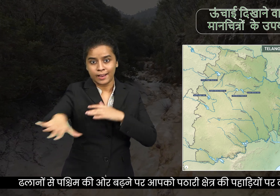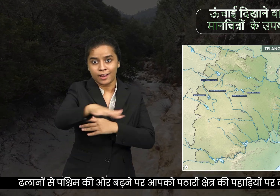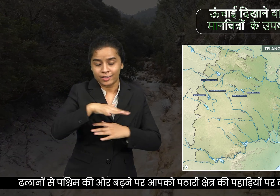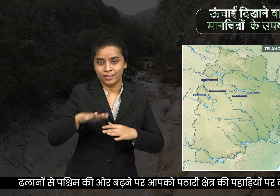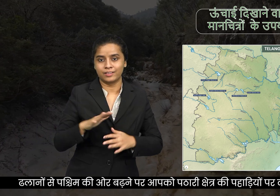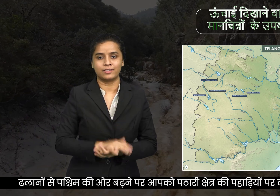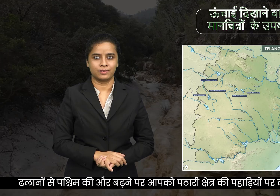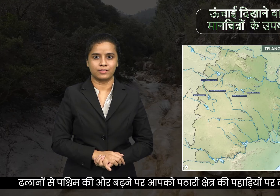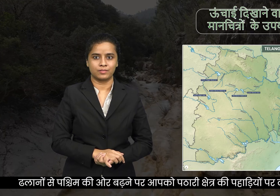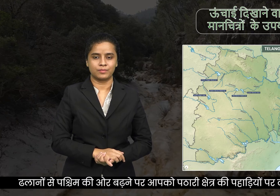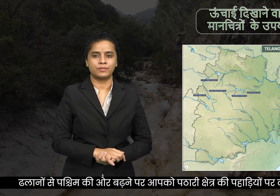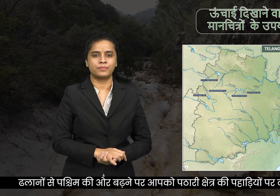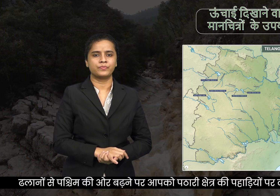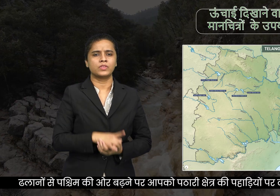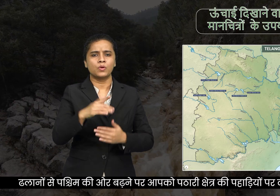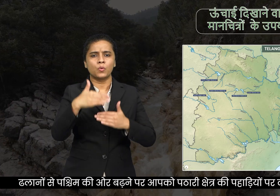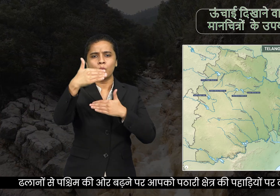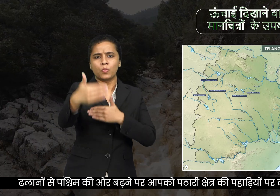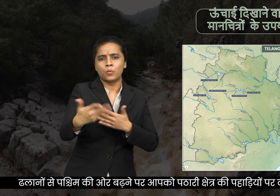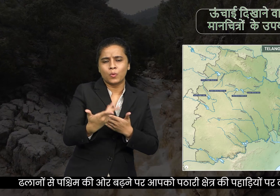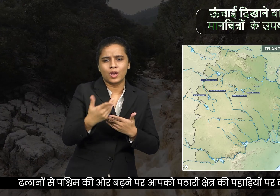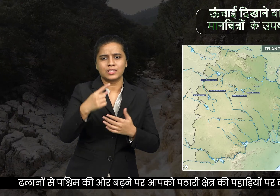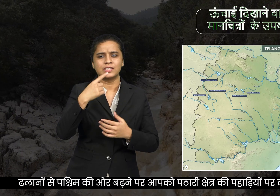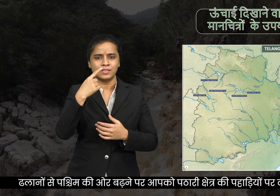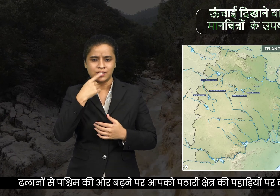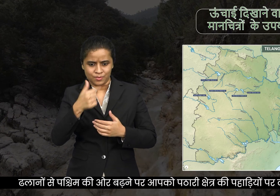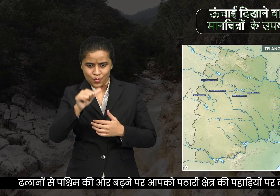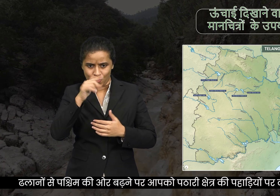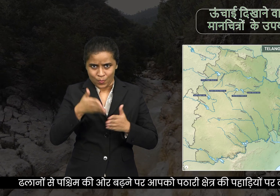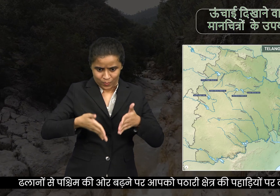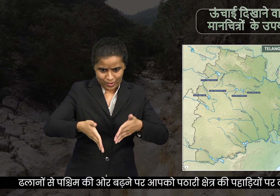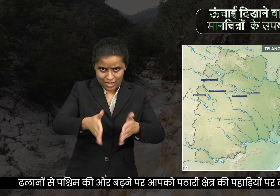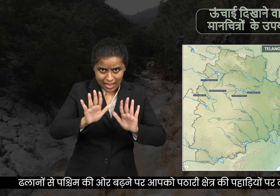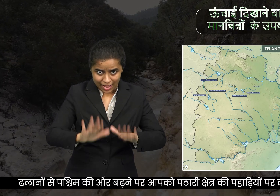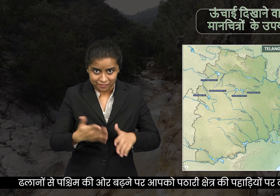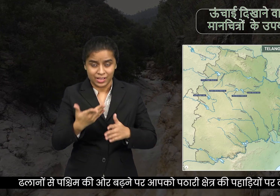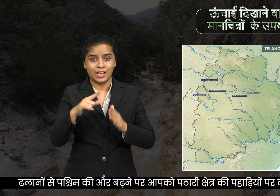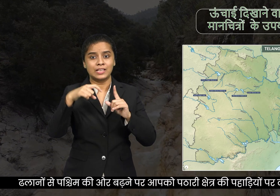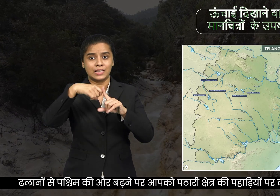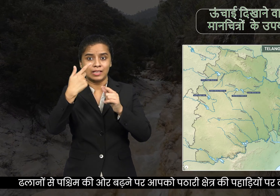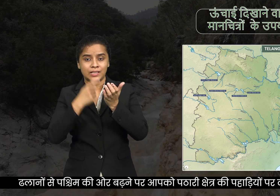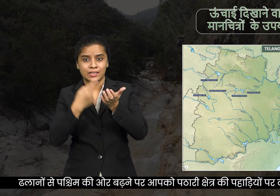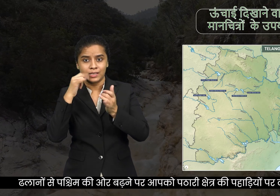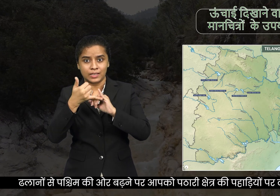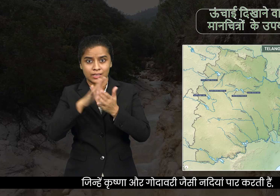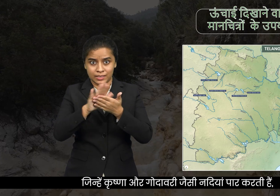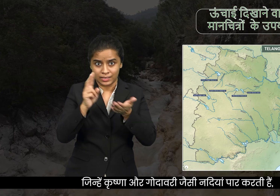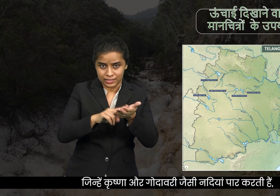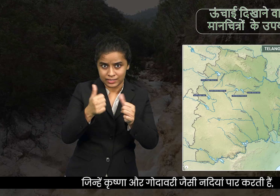ढलानों से पश्चिम की ओर बढ़ने पर आपको पठारी क्षेत्र की पहाड़ियों पर ले जाया जाएगा, जिन्हें कृष्णा